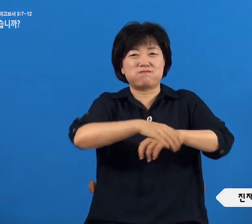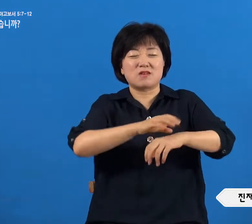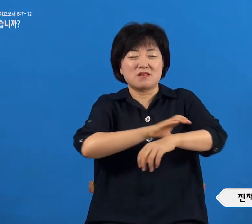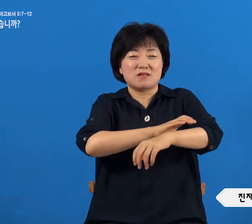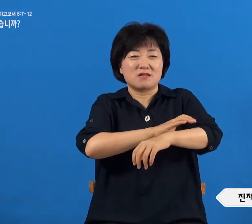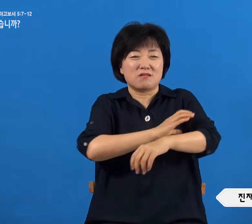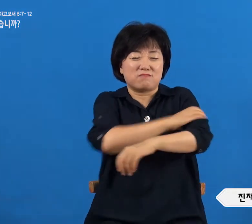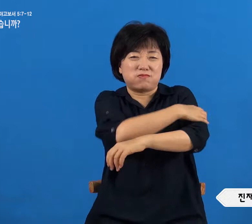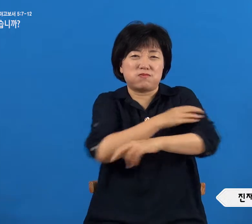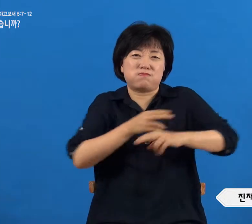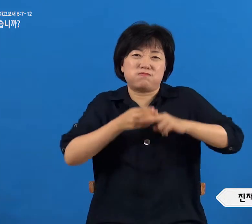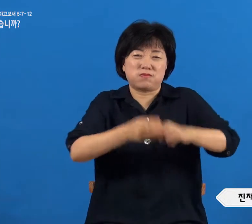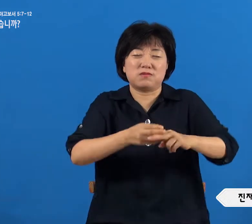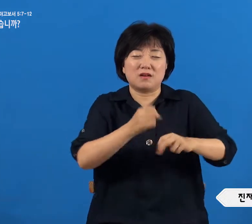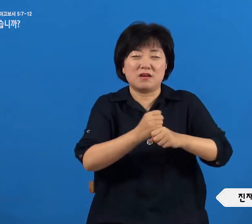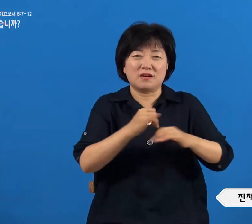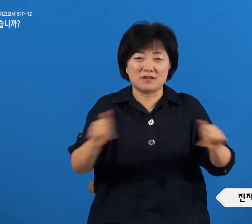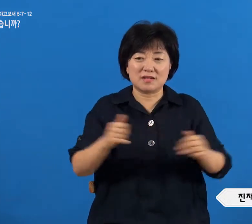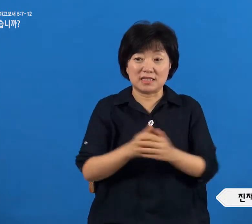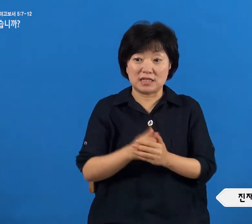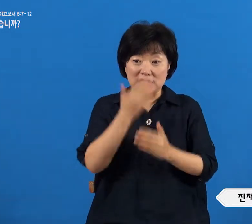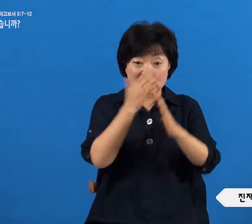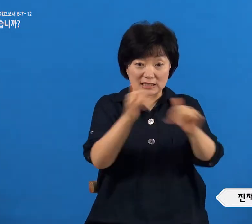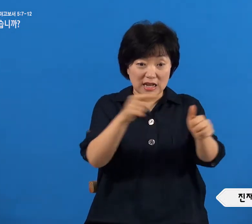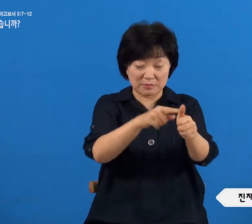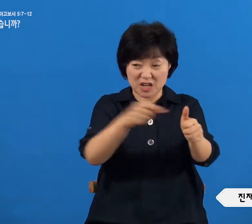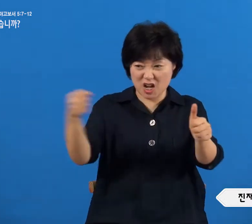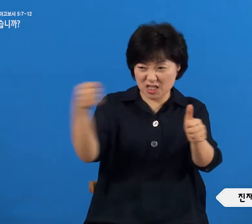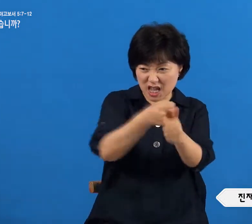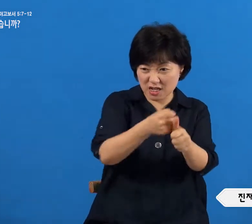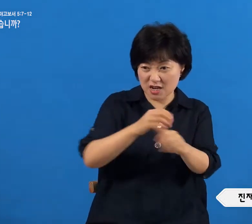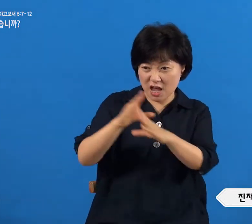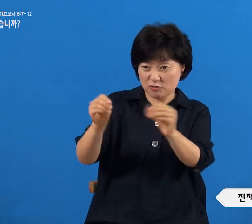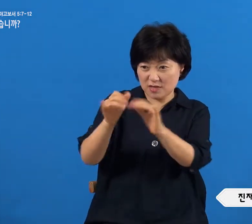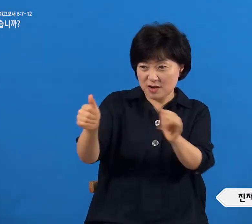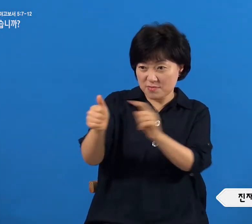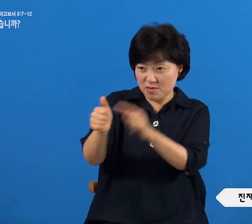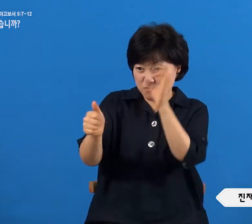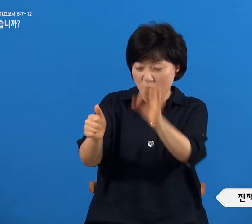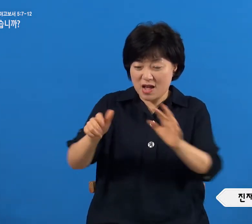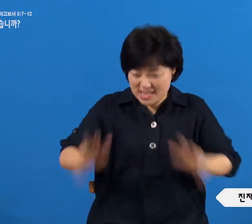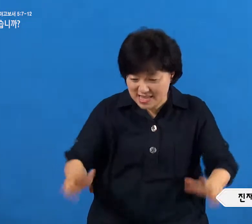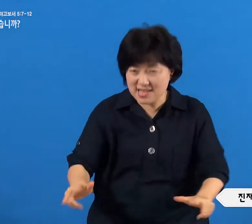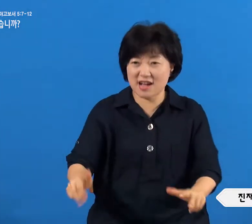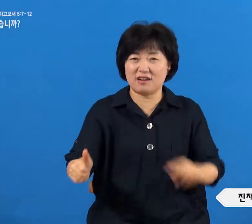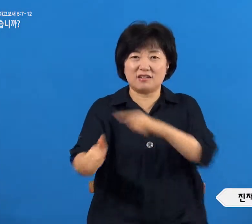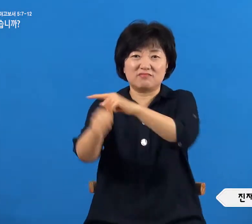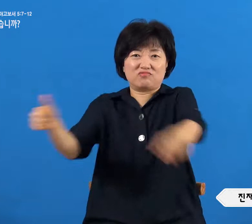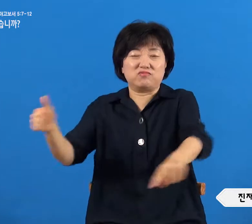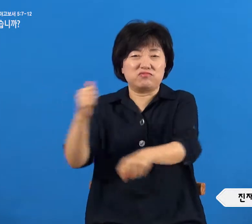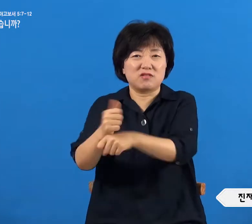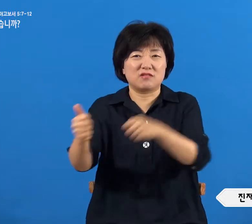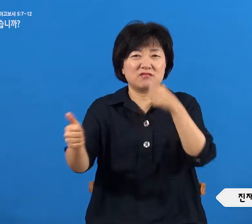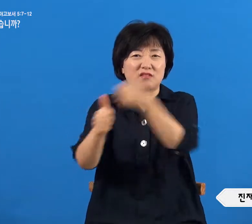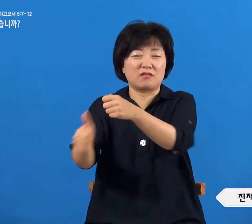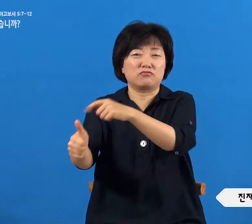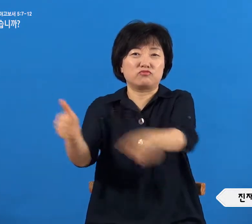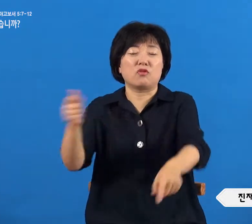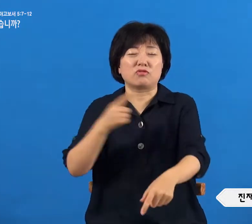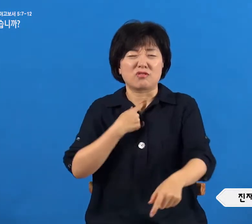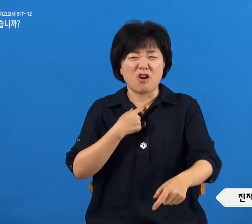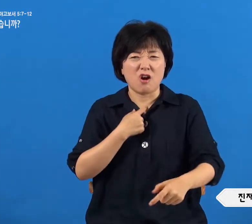백성을 때리는 그 애굽인을 보면서 바로 그 즉시에 그를 때려 죽였던 아주 성질이